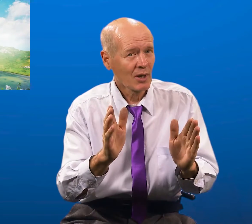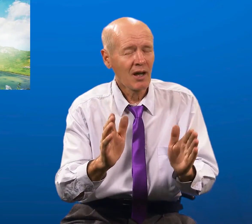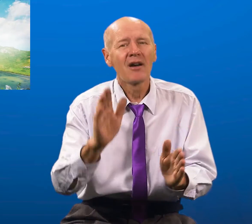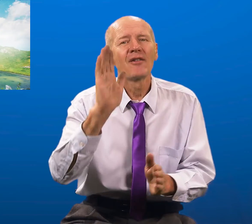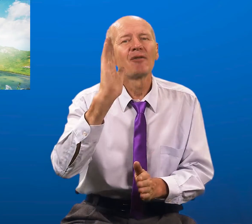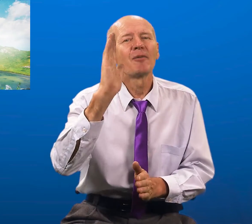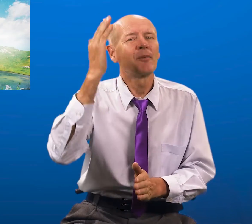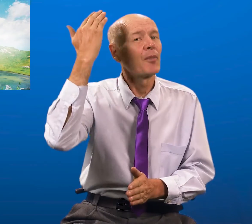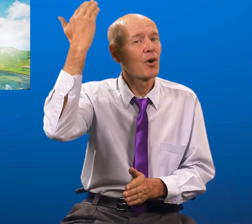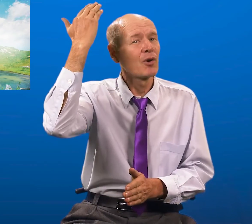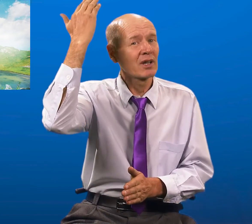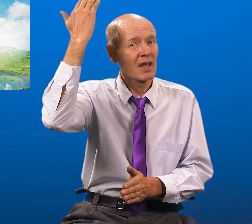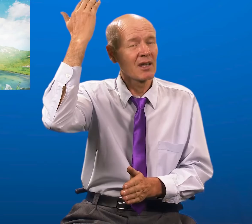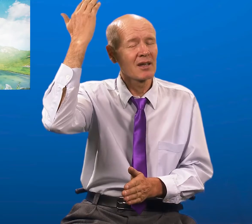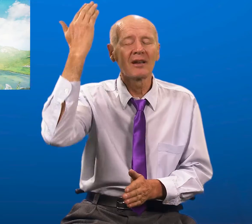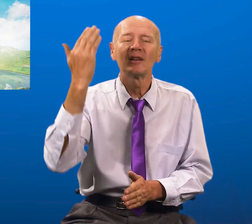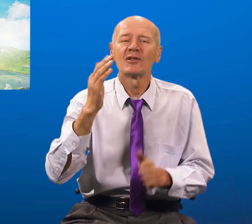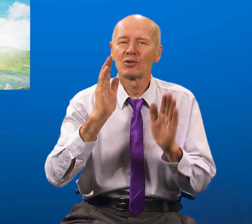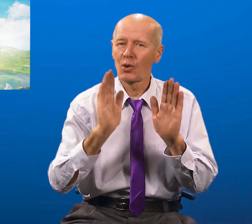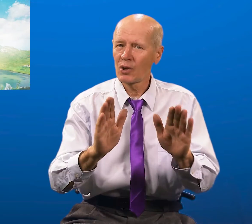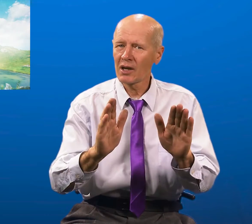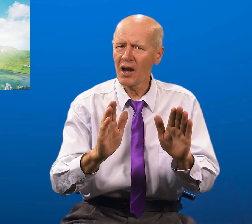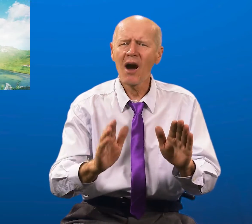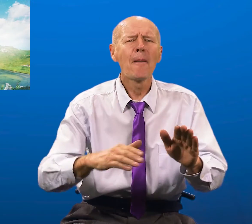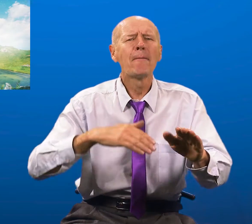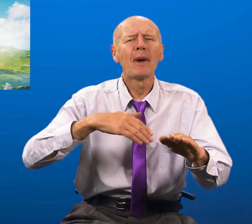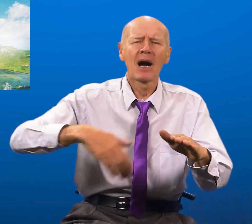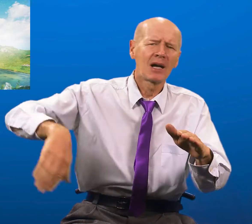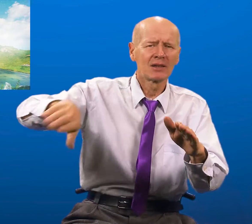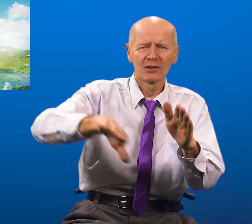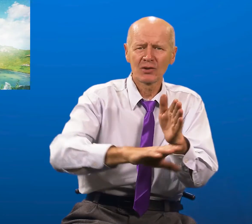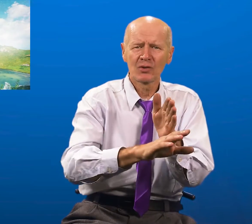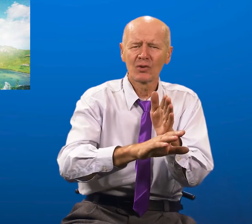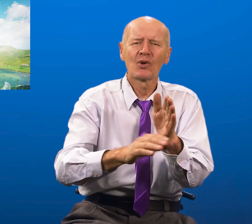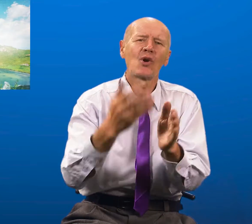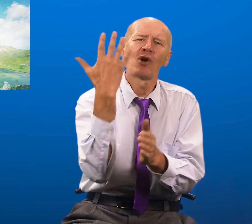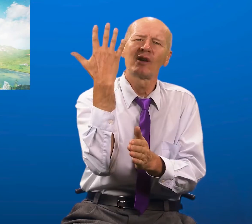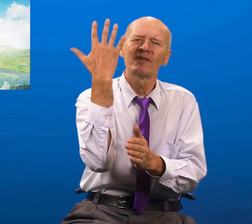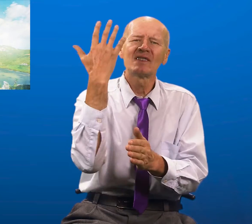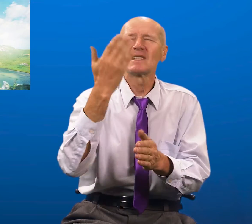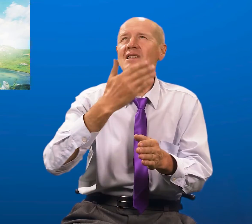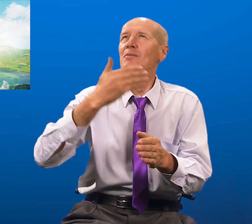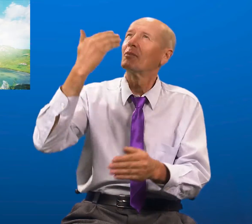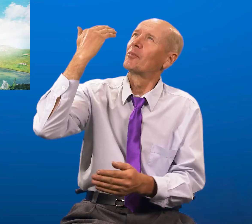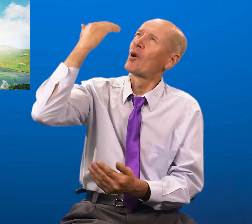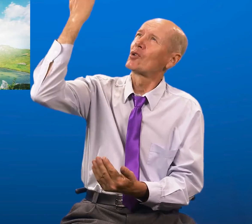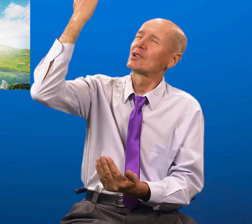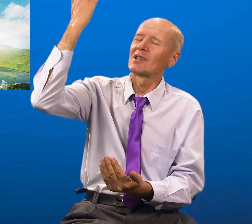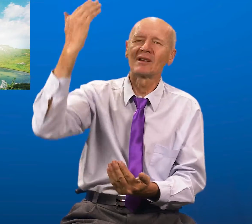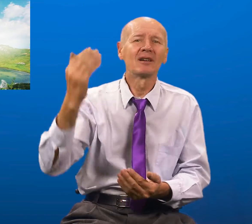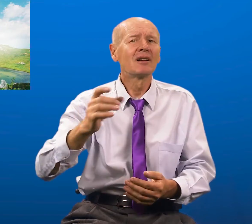только в Боге, только под рукой Всевышнего.